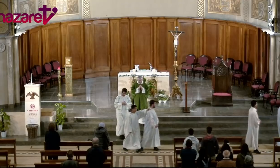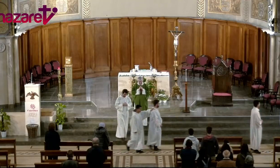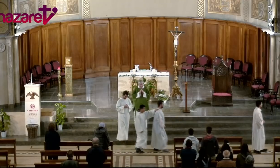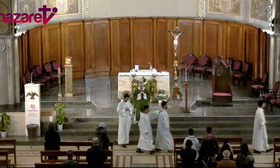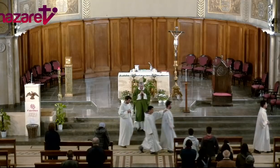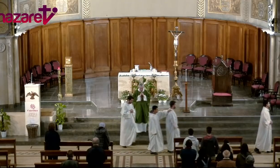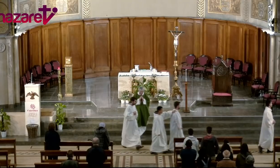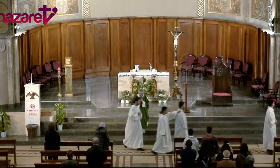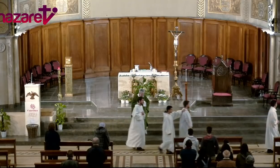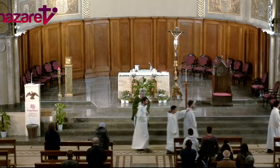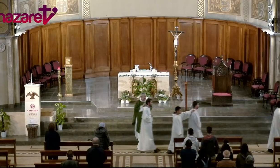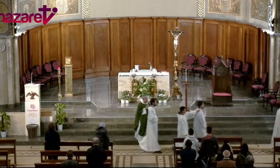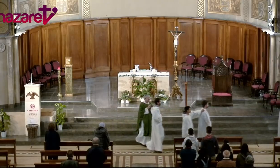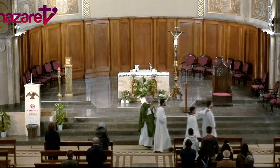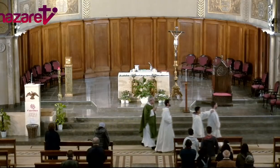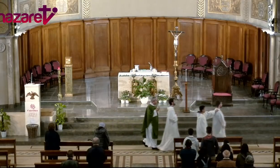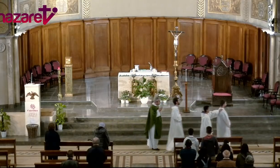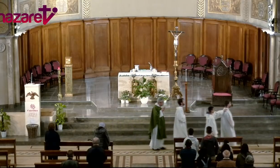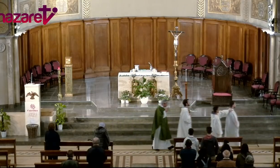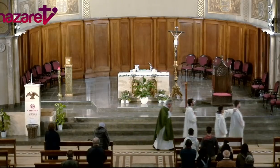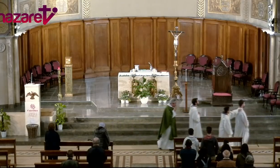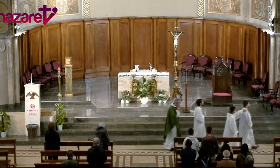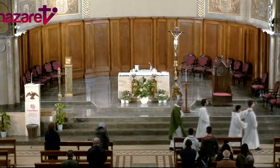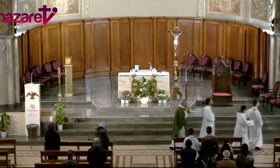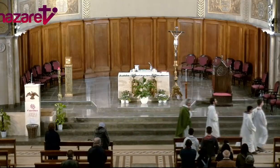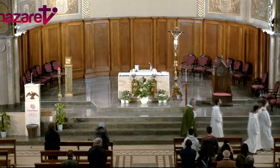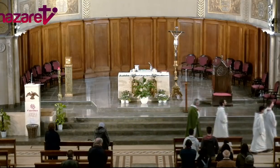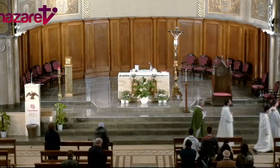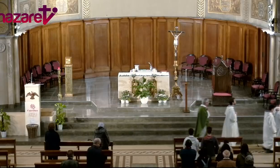Entrégale lo que te pide y su